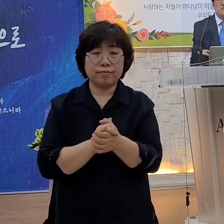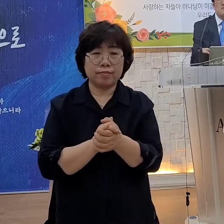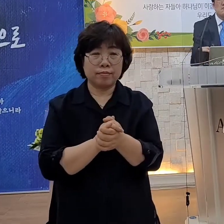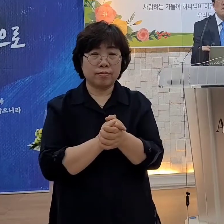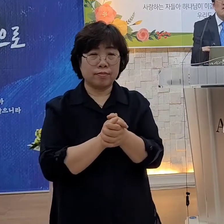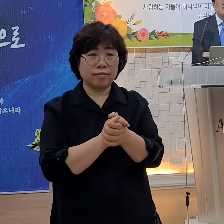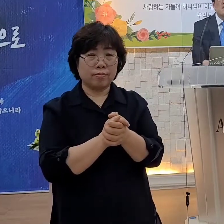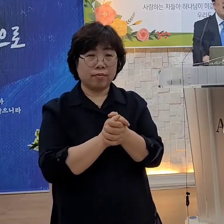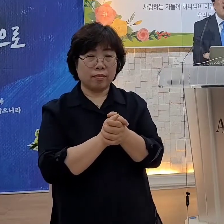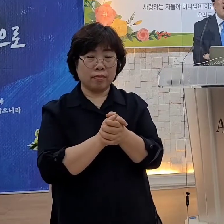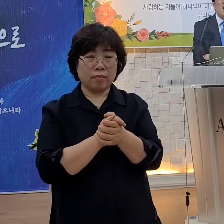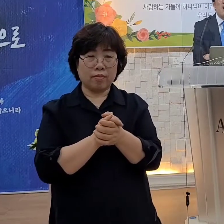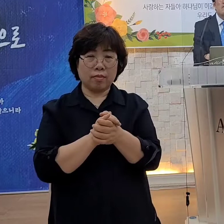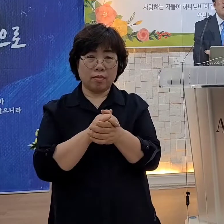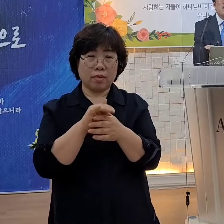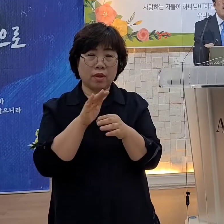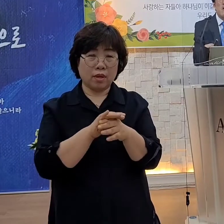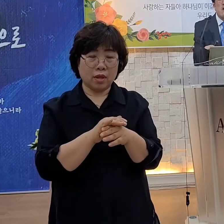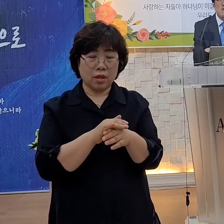어렵든지